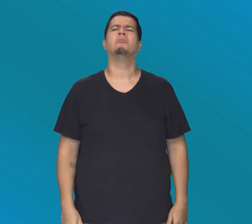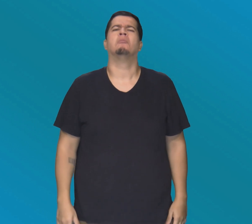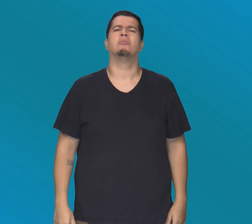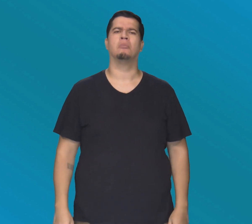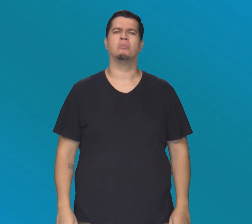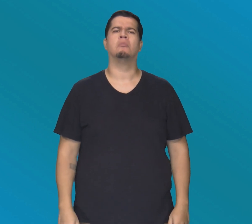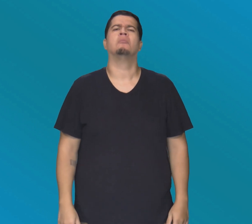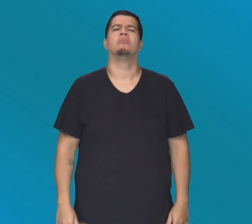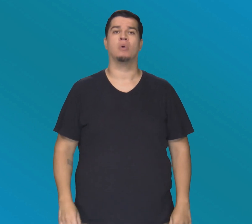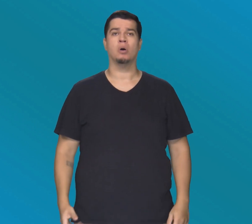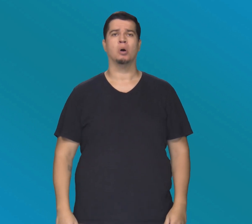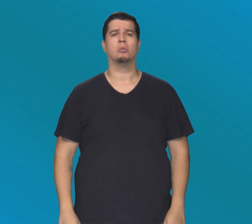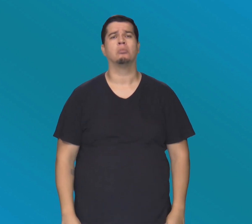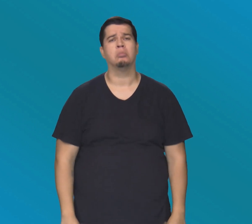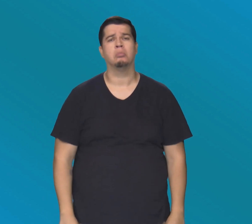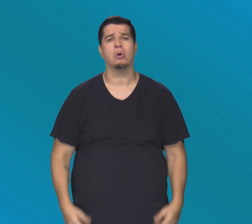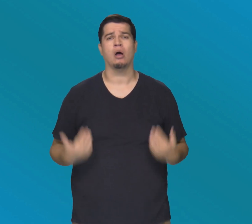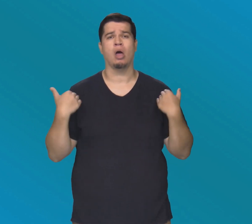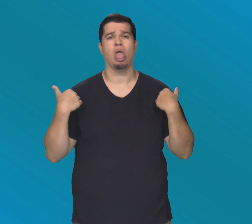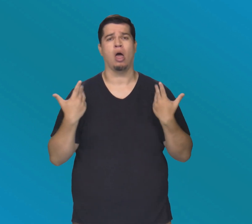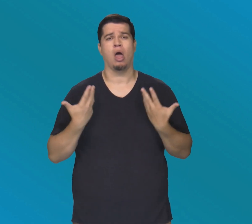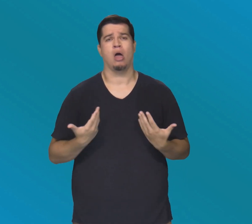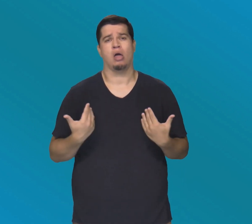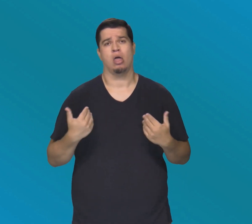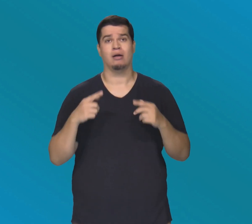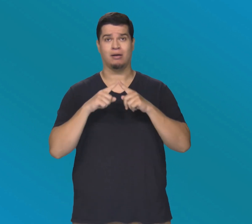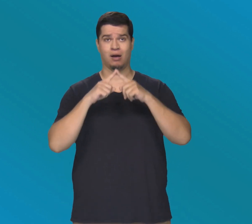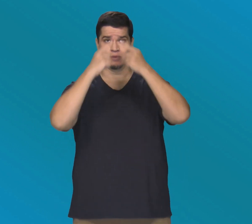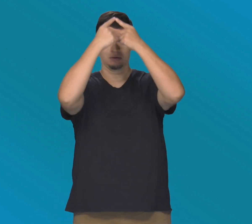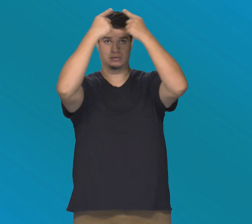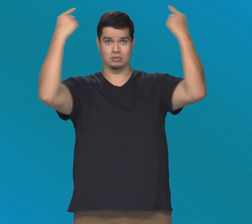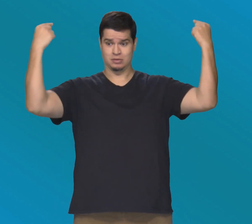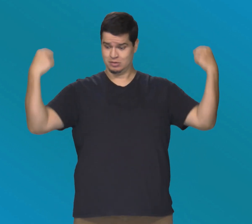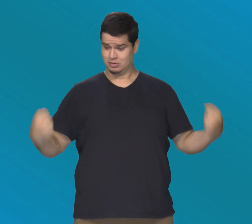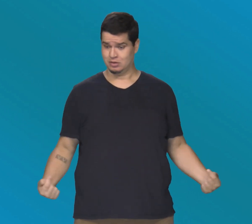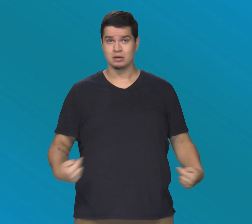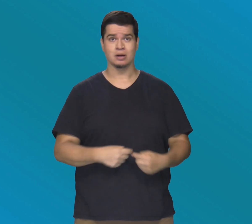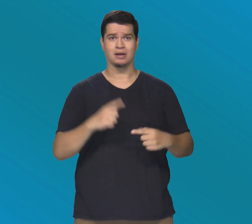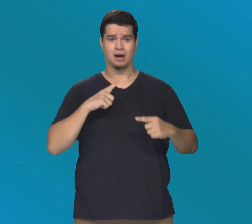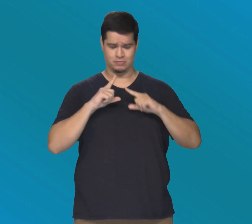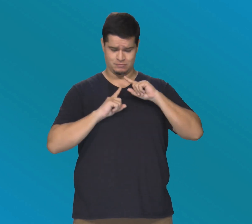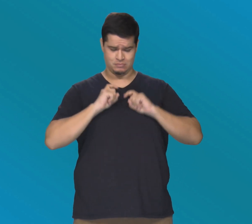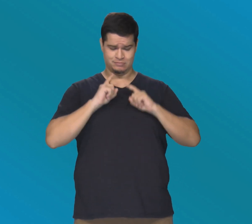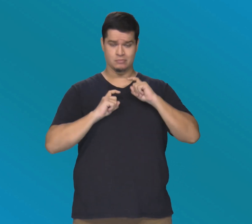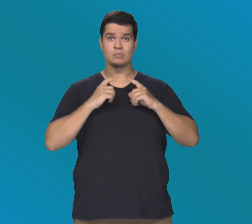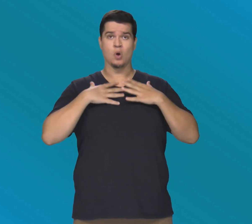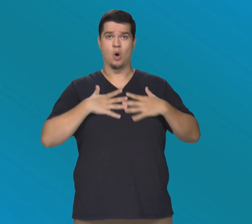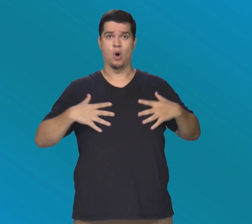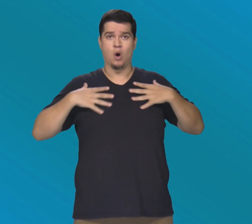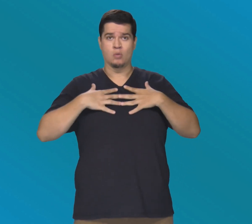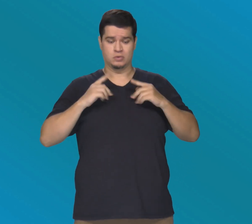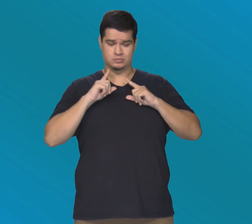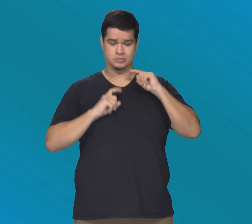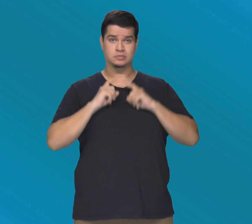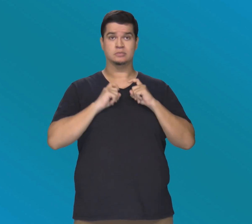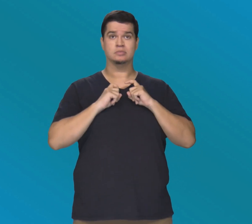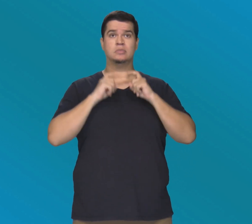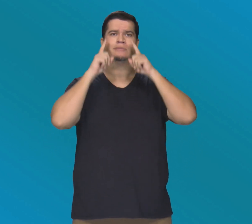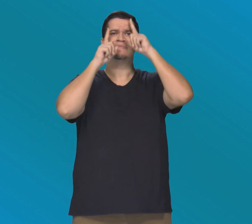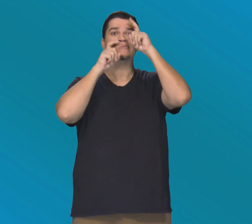queixo a testa a bochecha às vezes os ombros também podem estar mais caídos é importante você olhar para toda essa sinalização